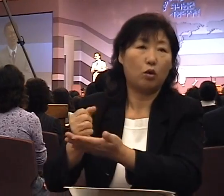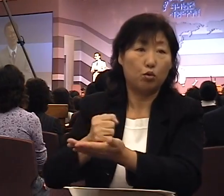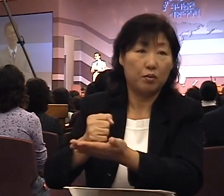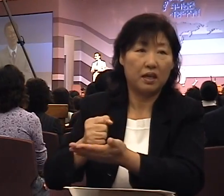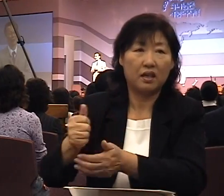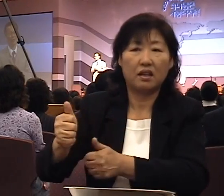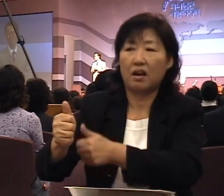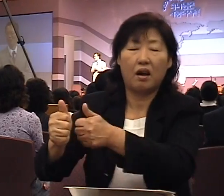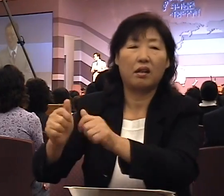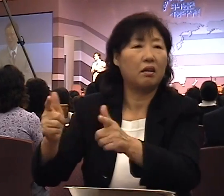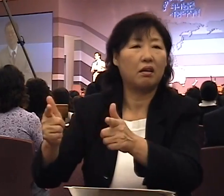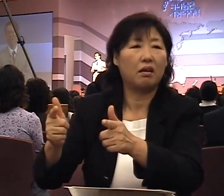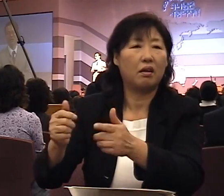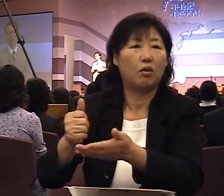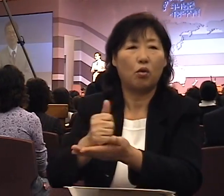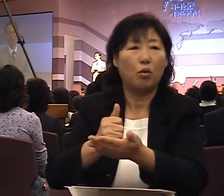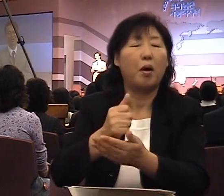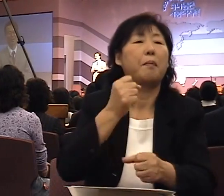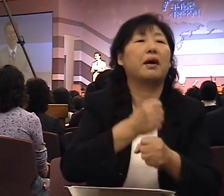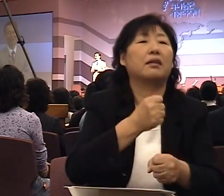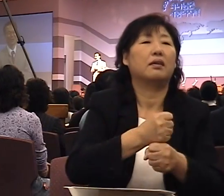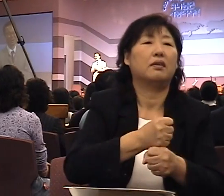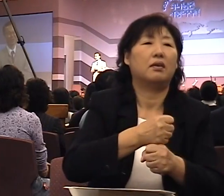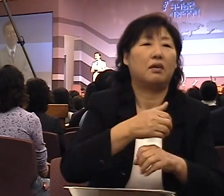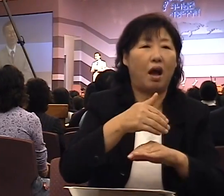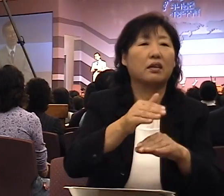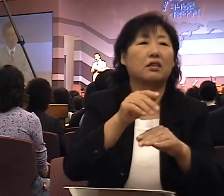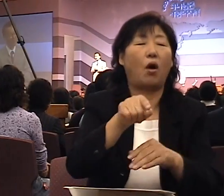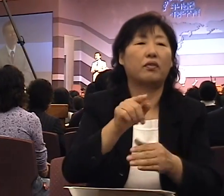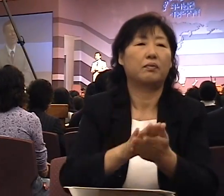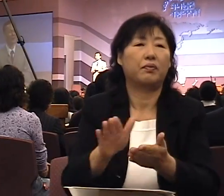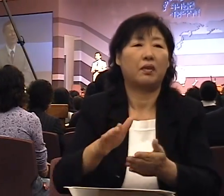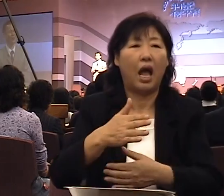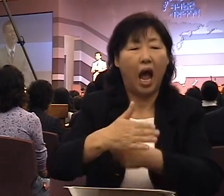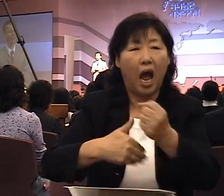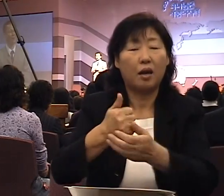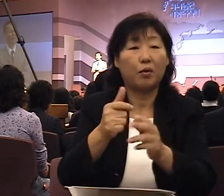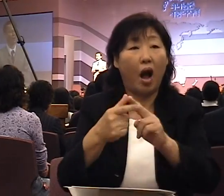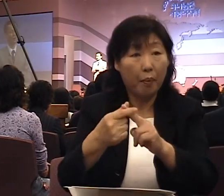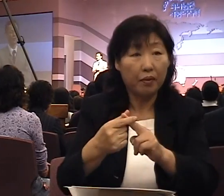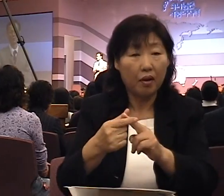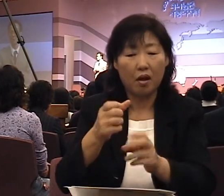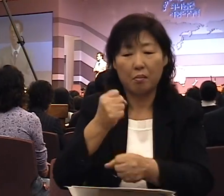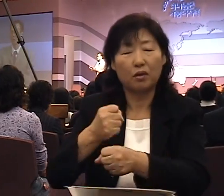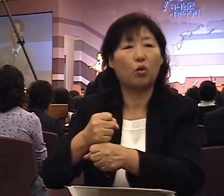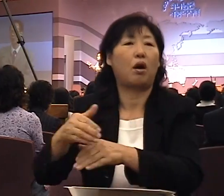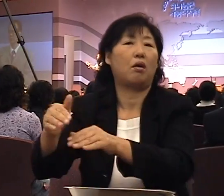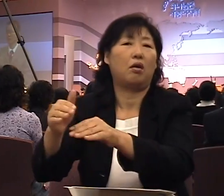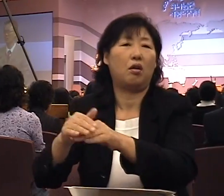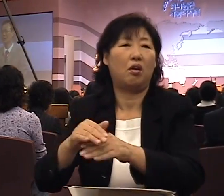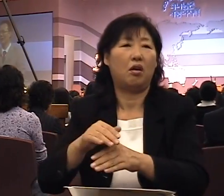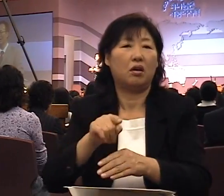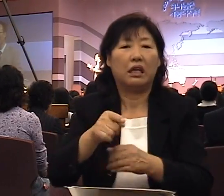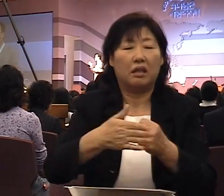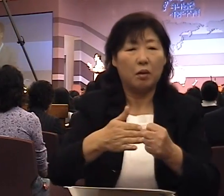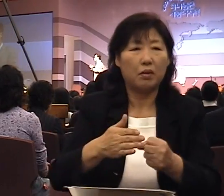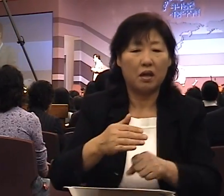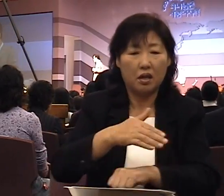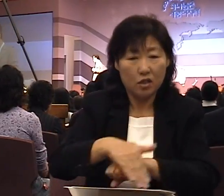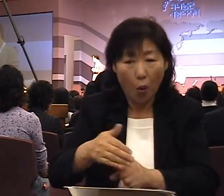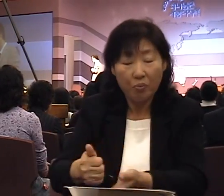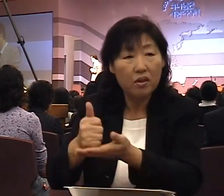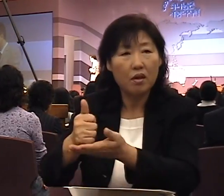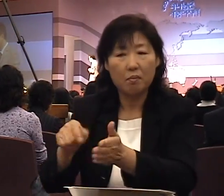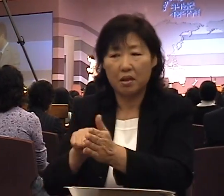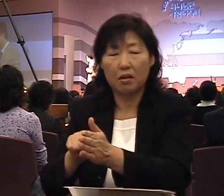아닙니다. 운명을 만들어가는 것입니다. 하나님과 함께 만들어가는 거예요. 그렇기 때문에 우리가 섭리를 믿는 한, 하나님의